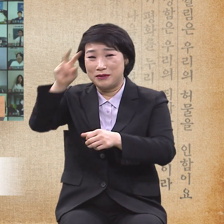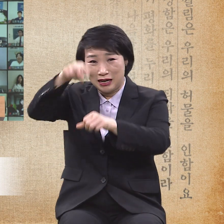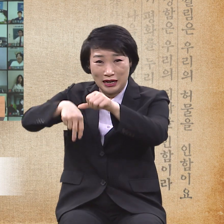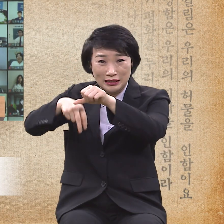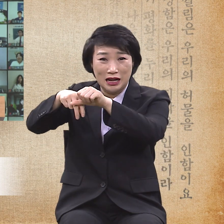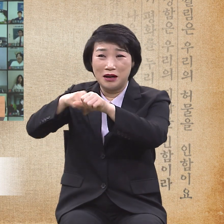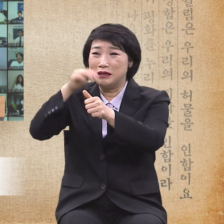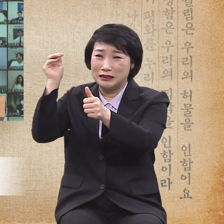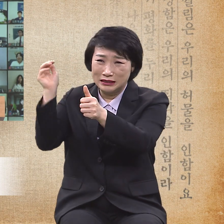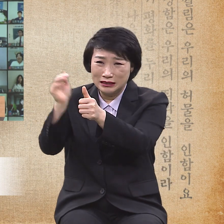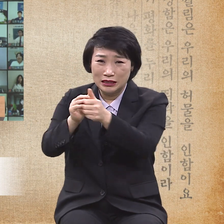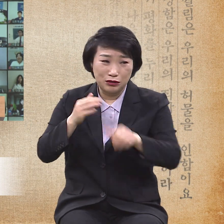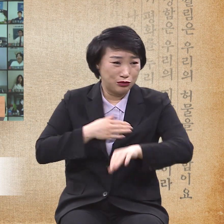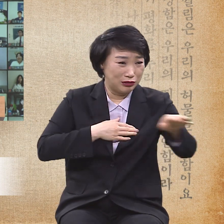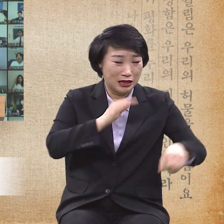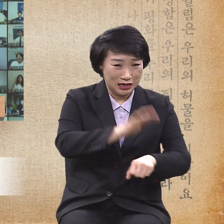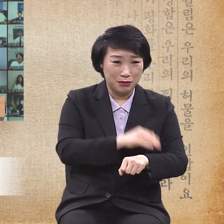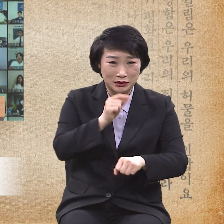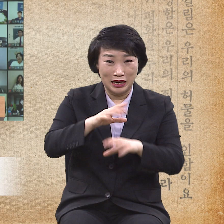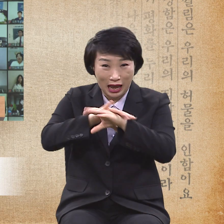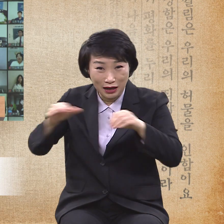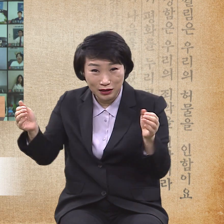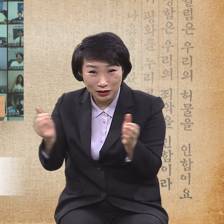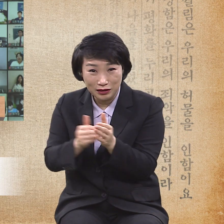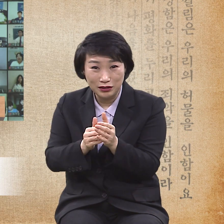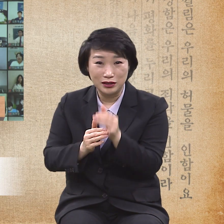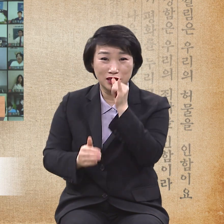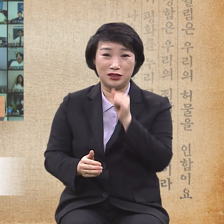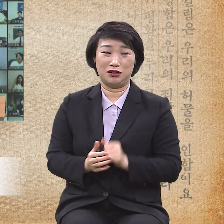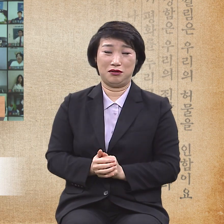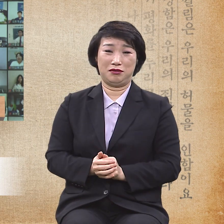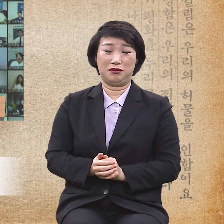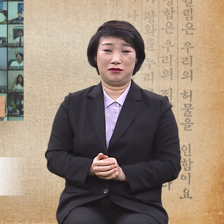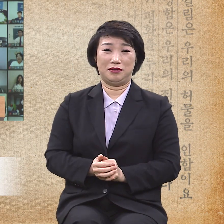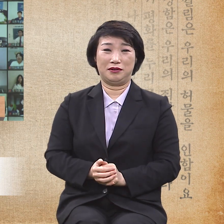찔림으로 우리 허물을 해결하셨다.